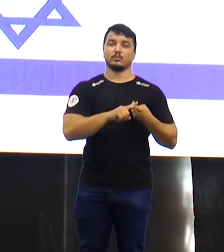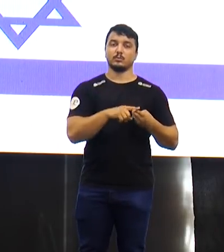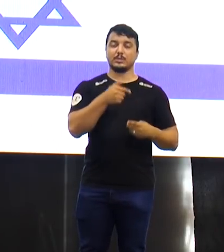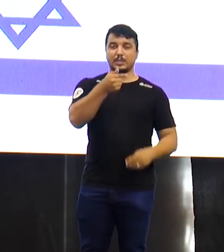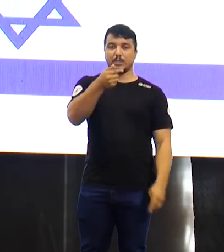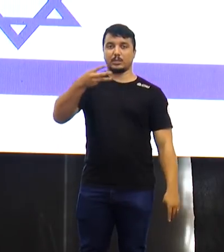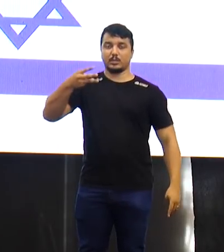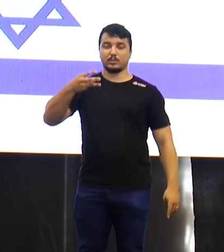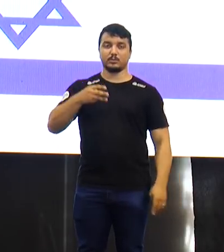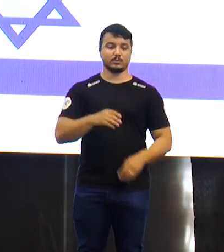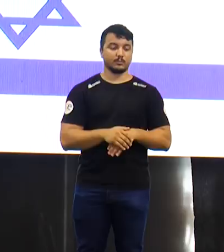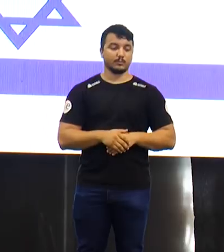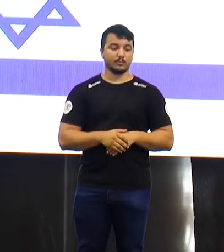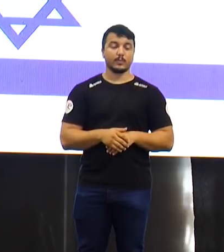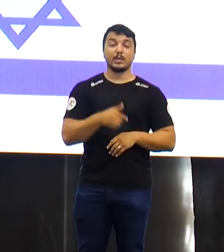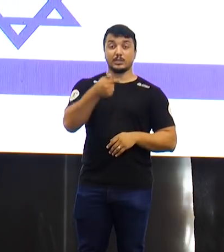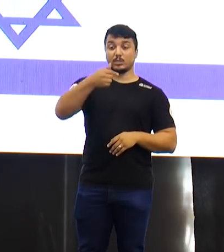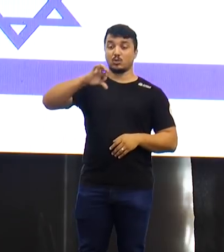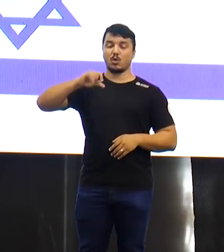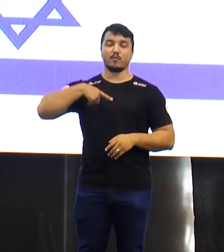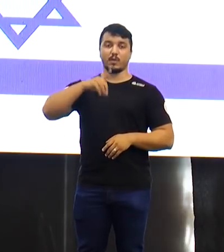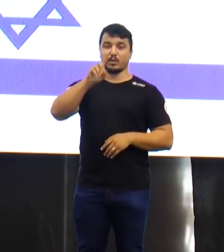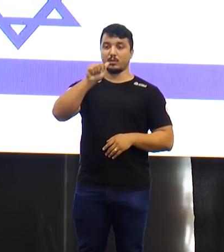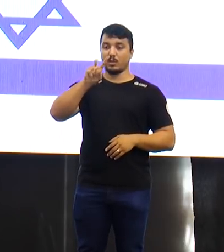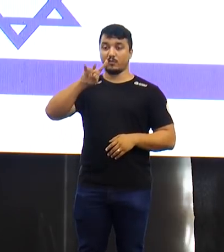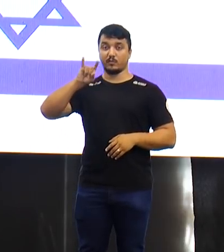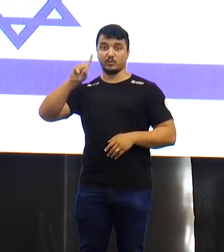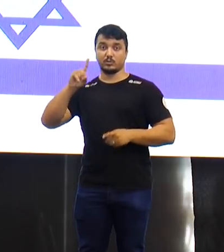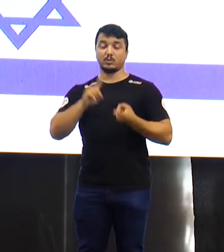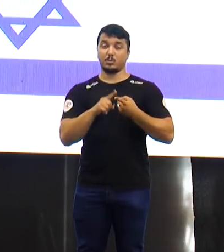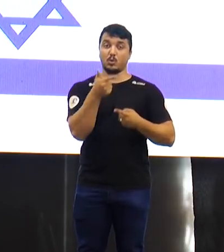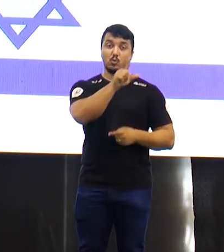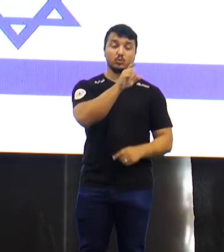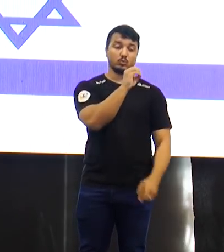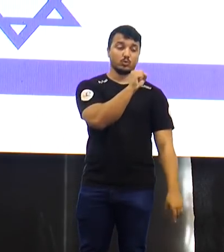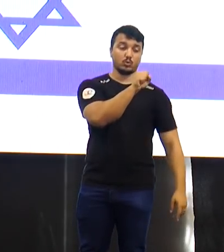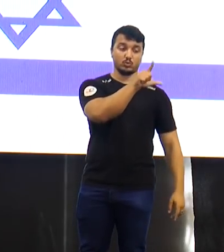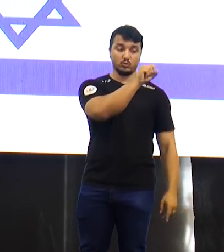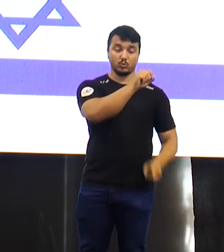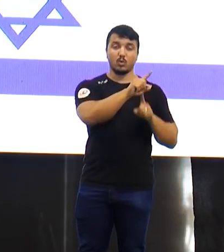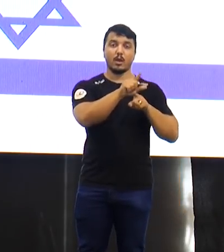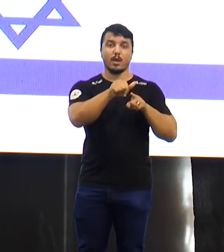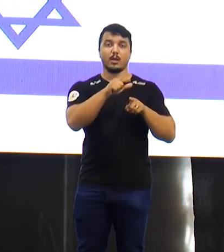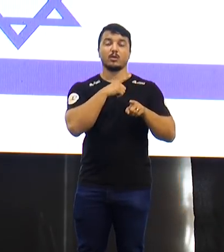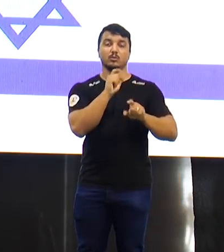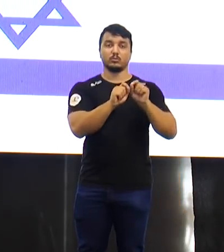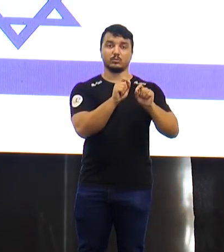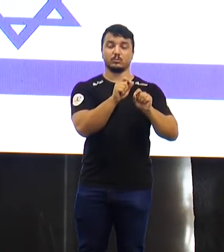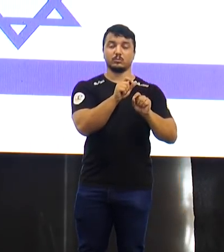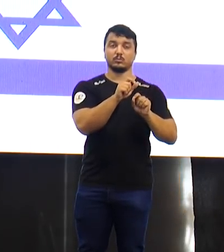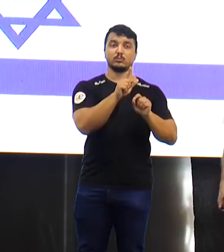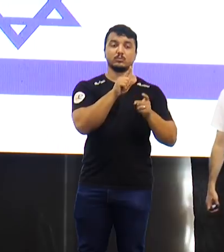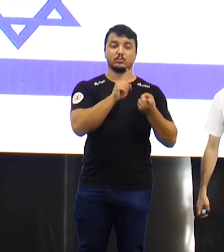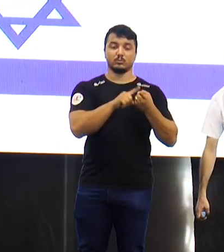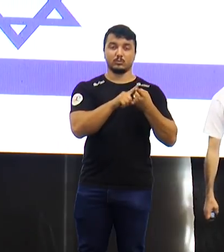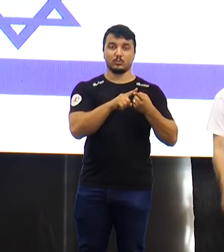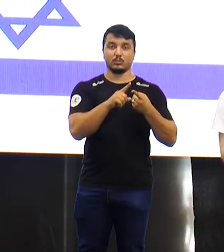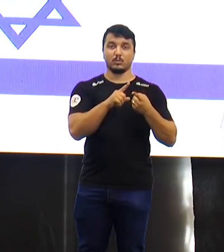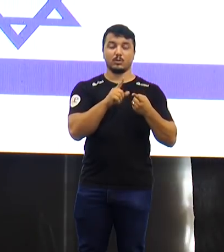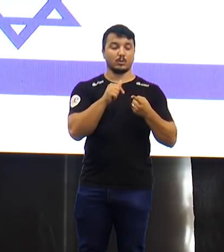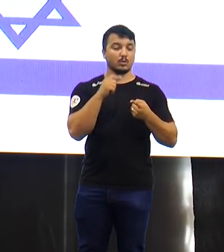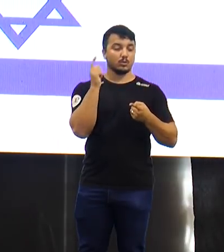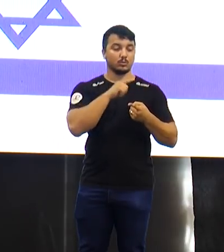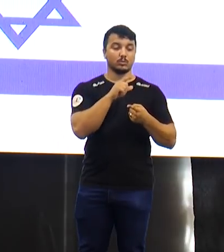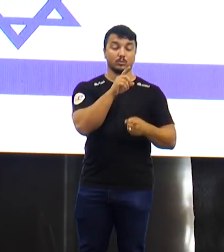Camp David em 79 e o de Oslo, né? 79 nós